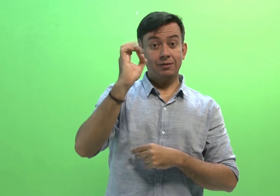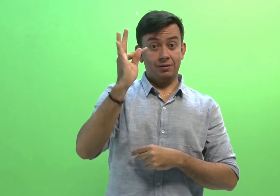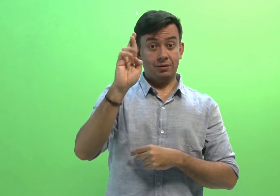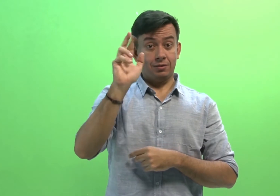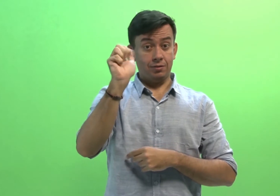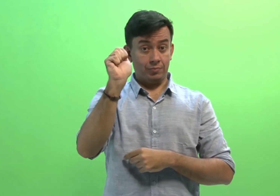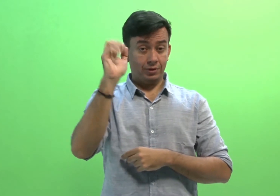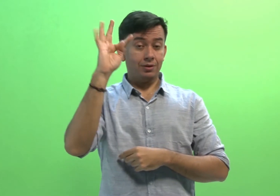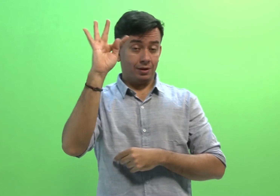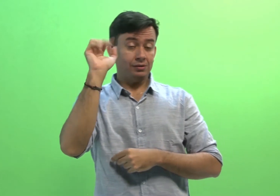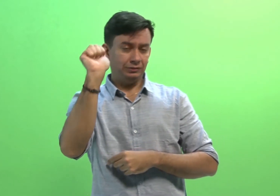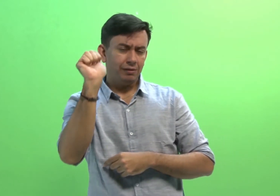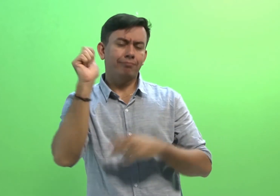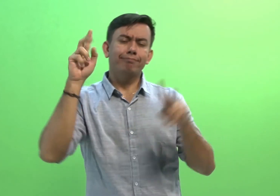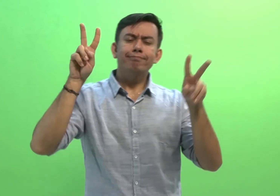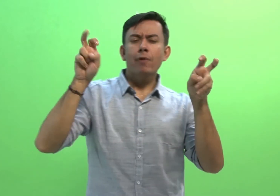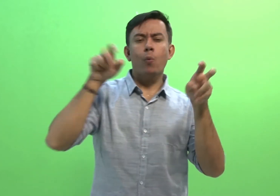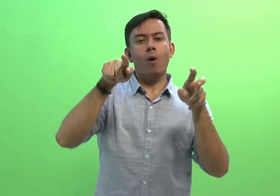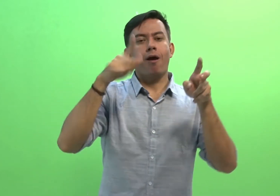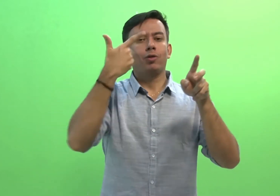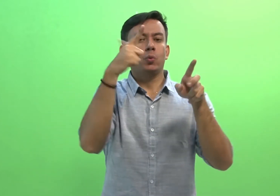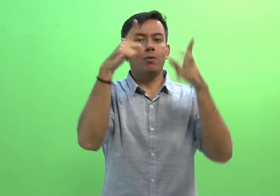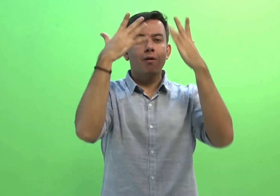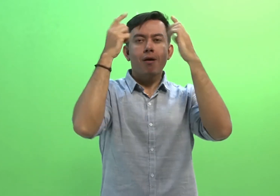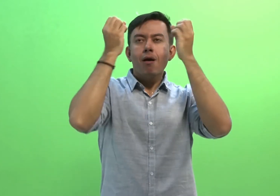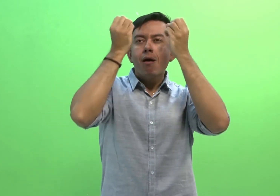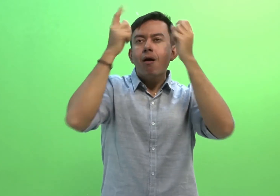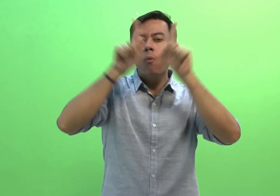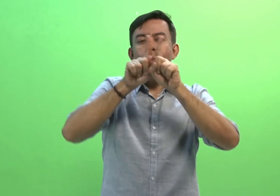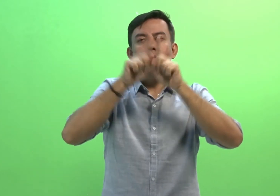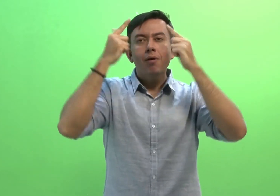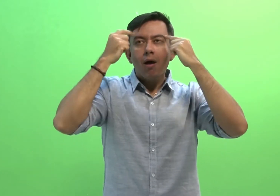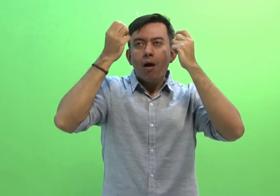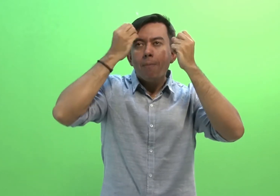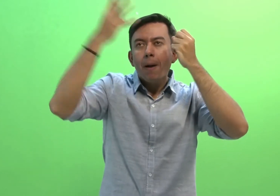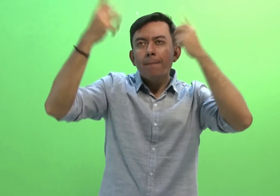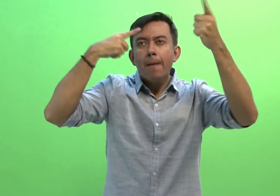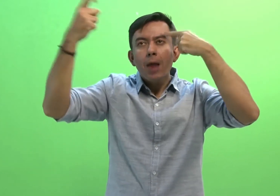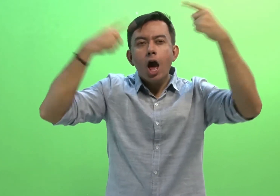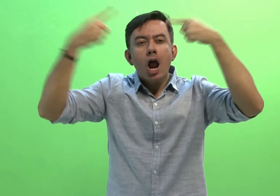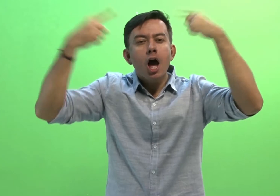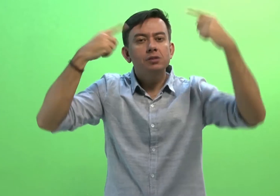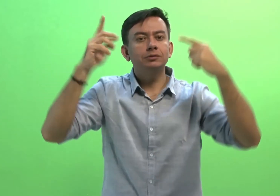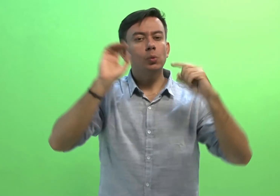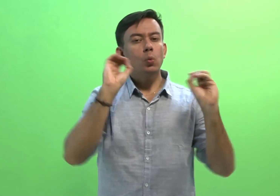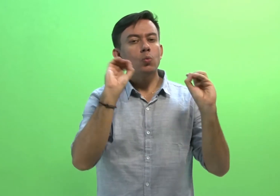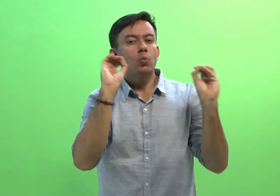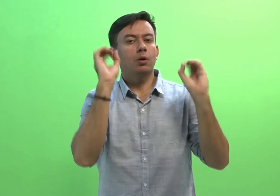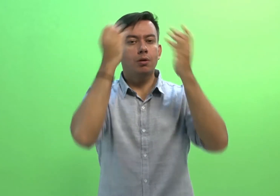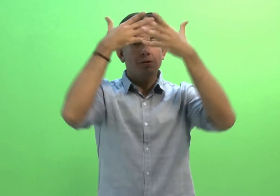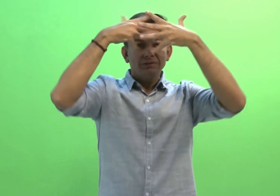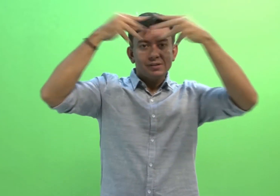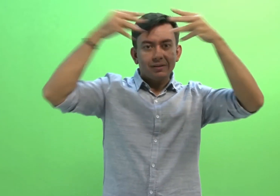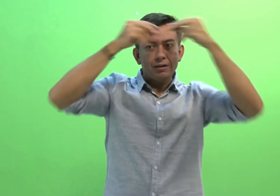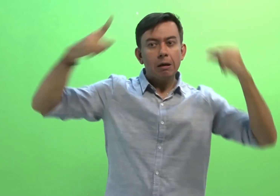o meio abstrato. A língua de sinais não consegue produzir sinais abstratos, emoções